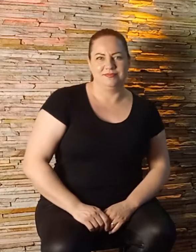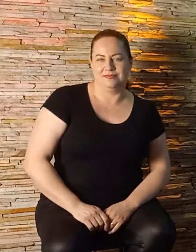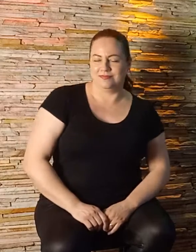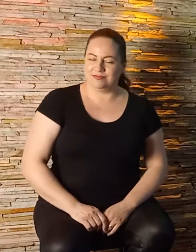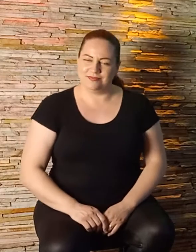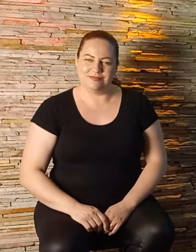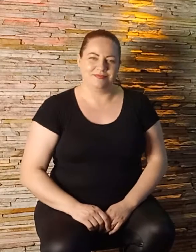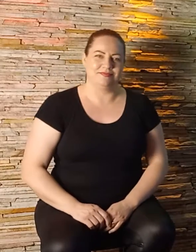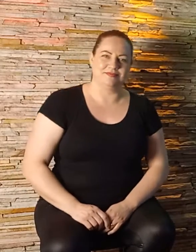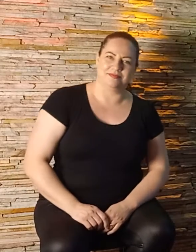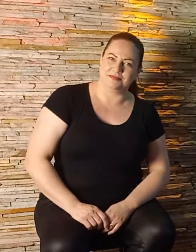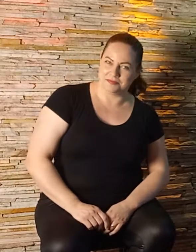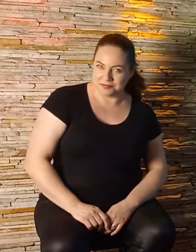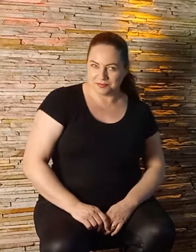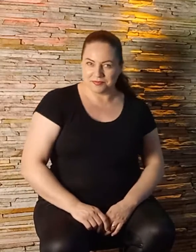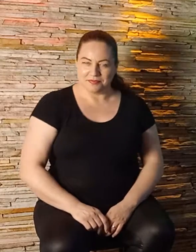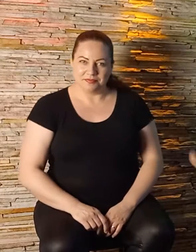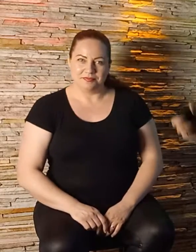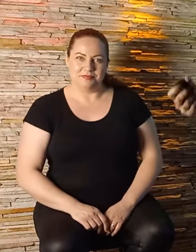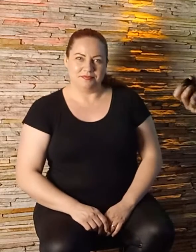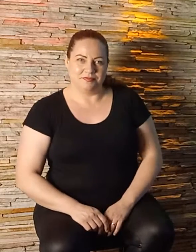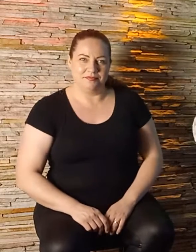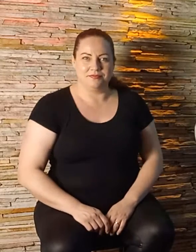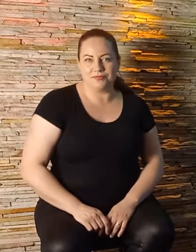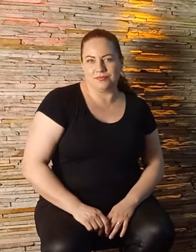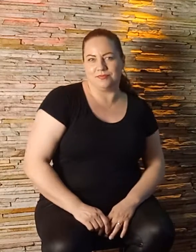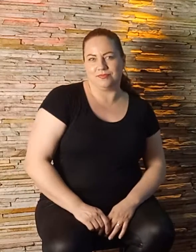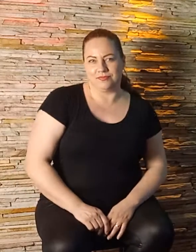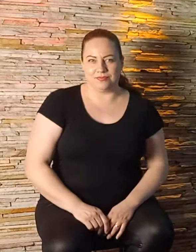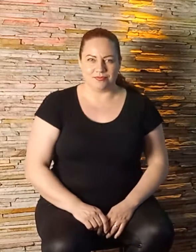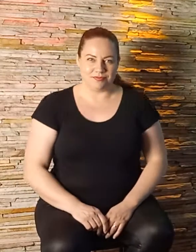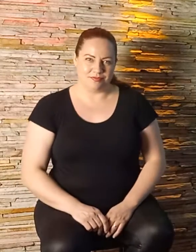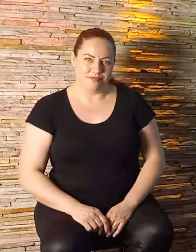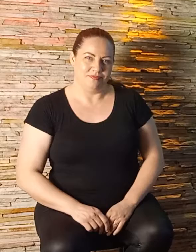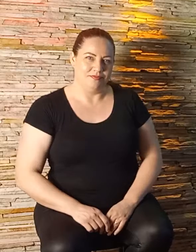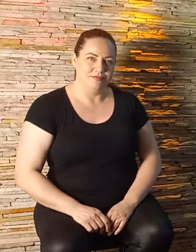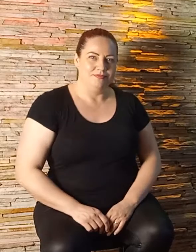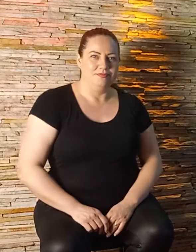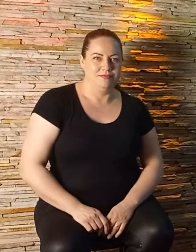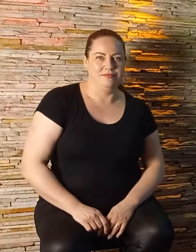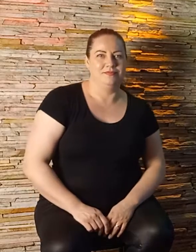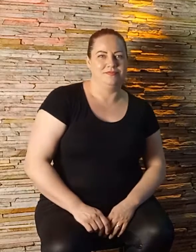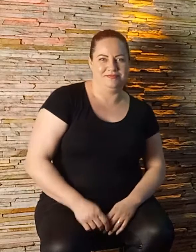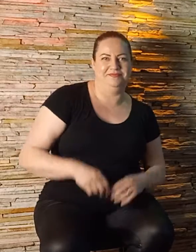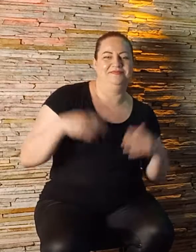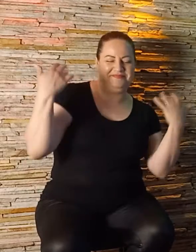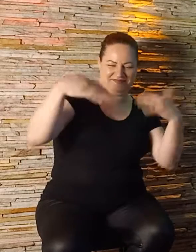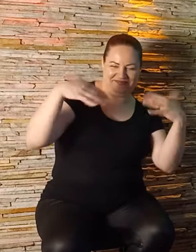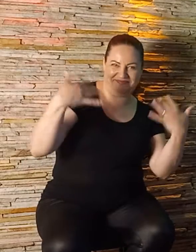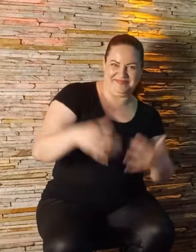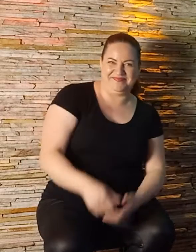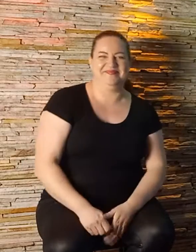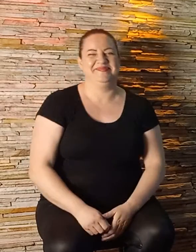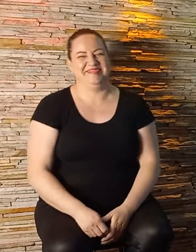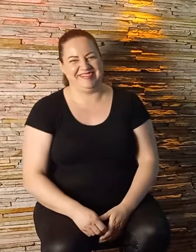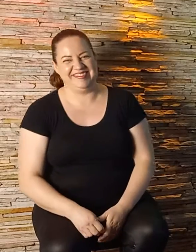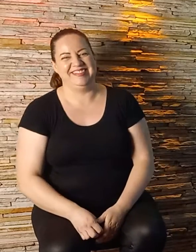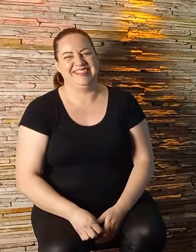Dragon Ball Z o rei credo você